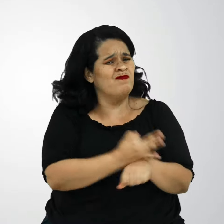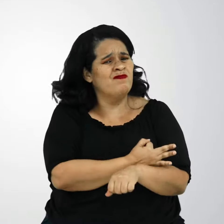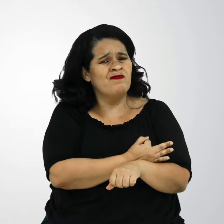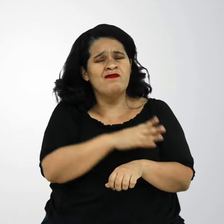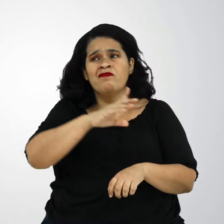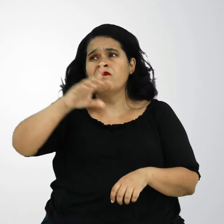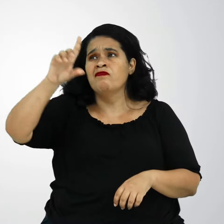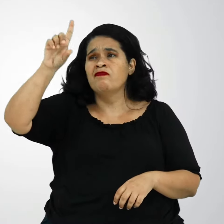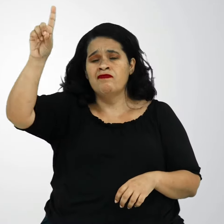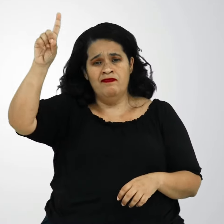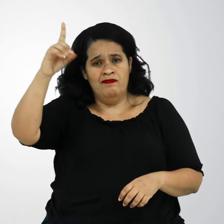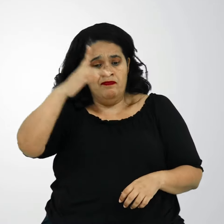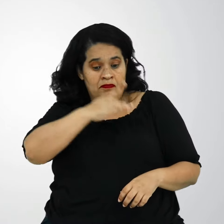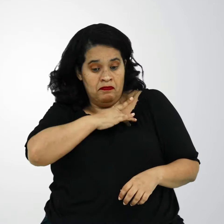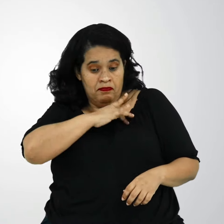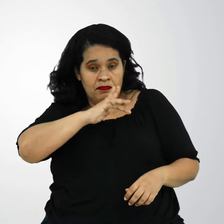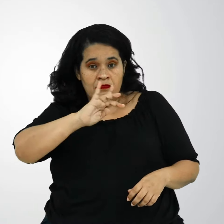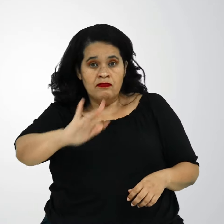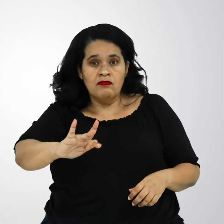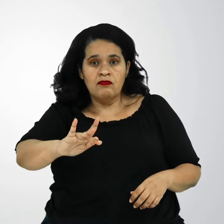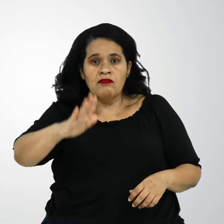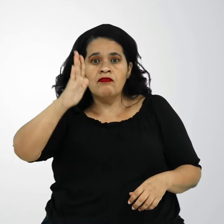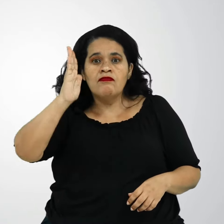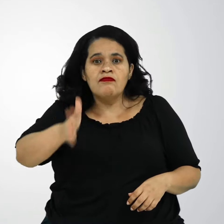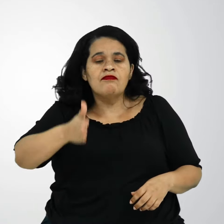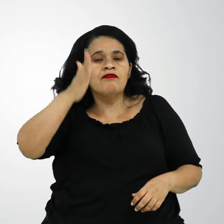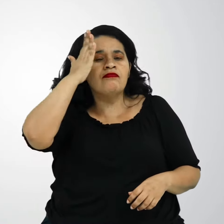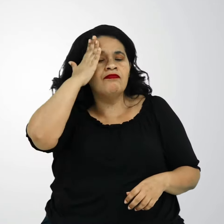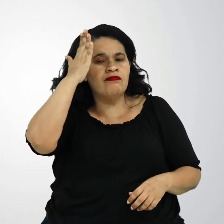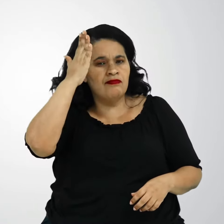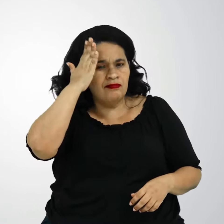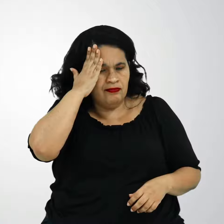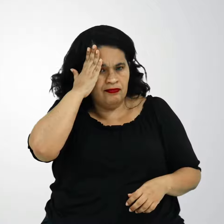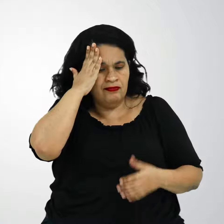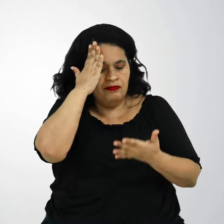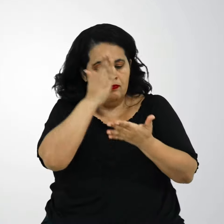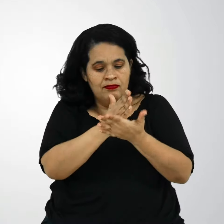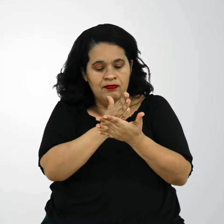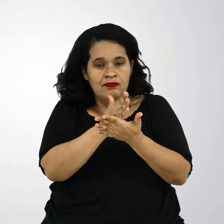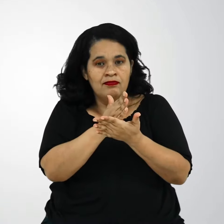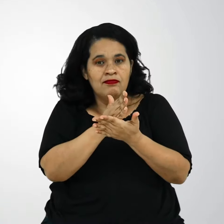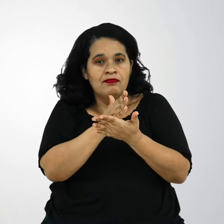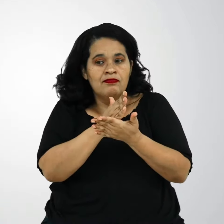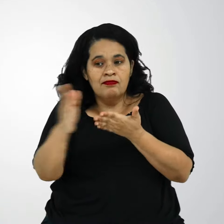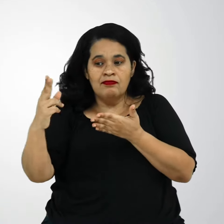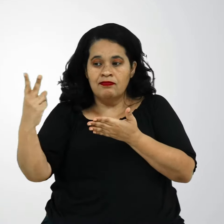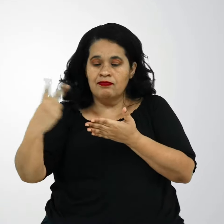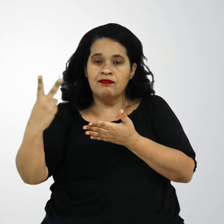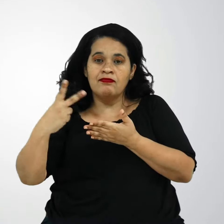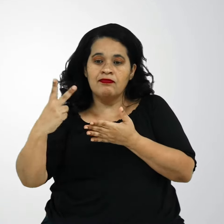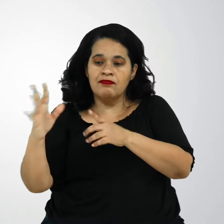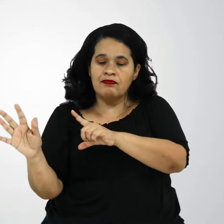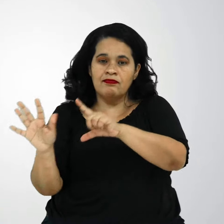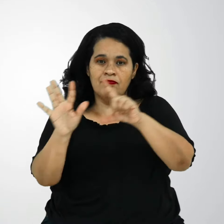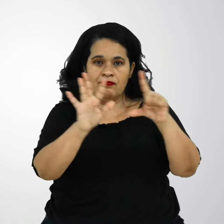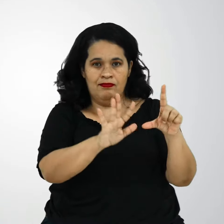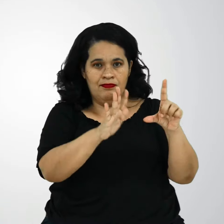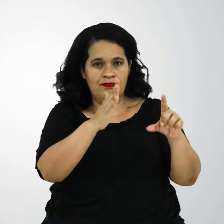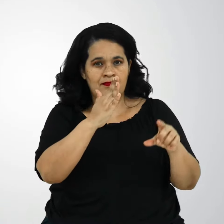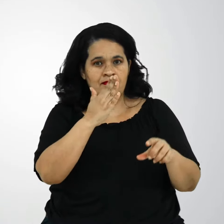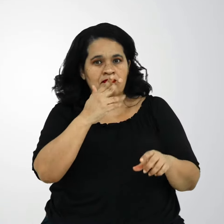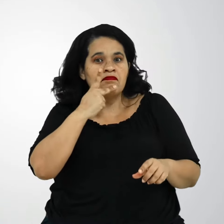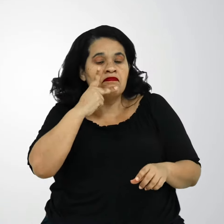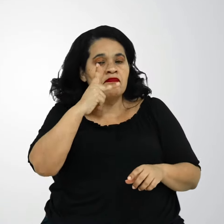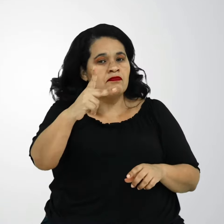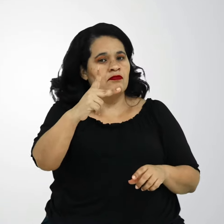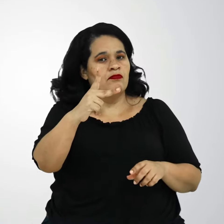já estabeleceu que esse tempo lá, a segunda metade da semana profética, ele vai ser resumido em poucos dias, em